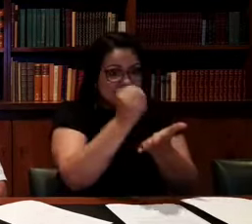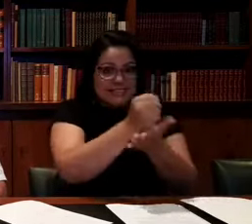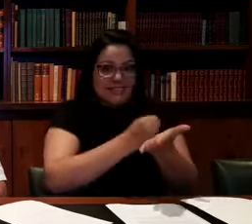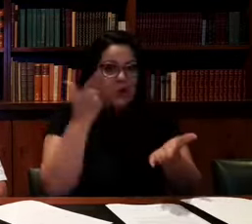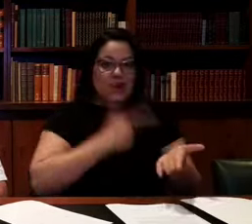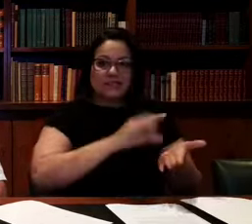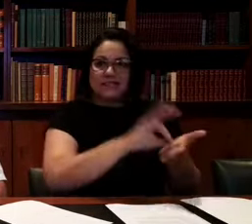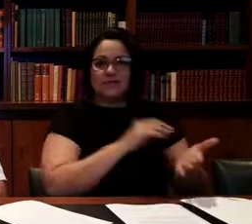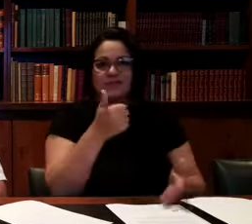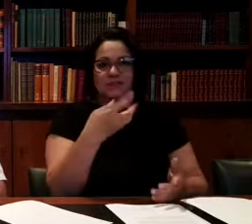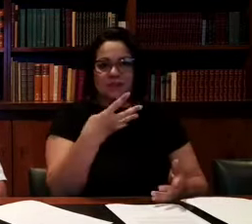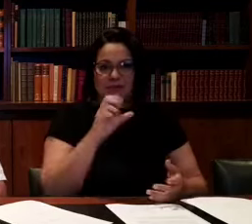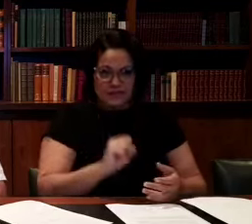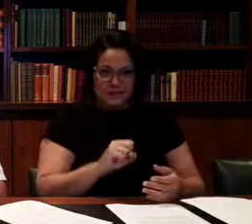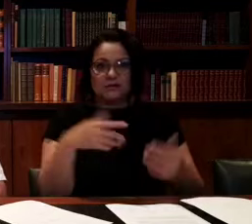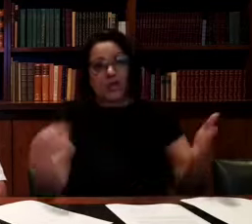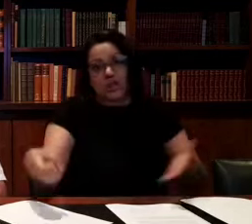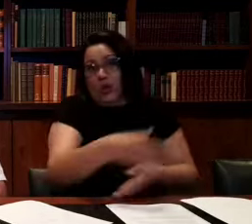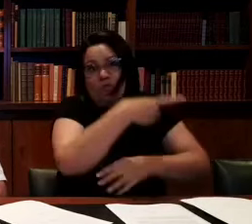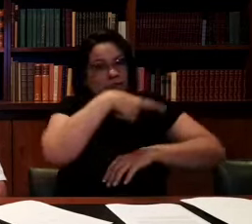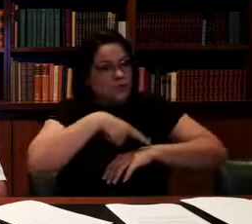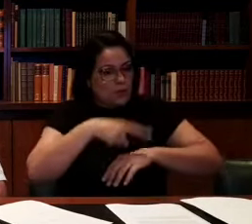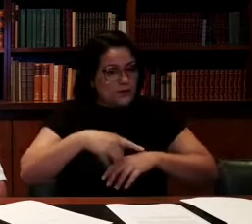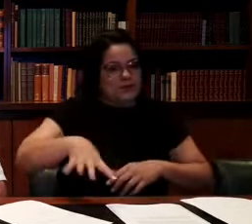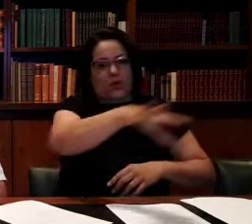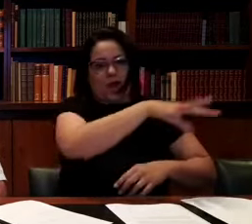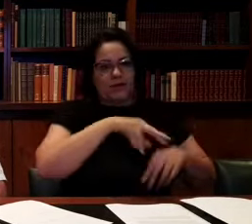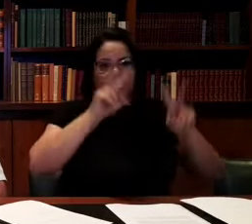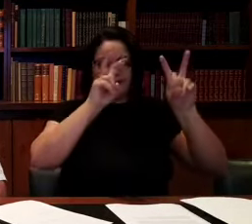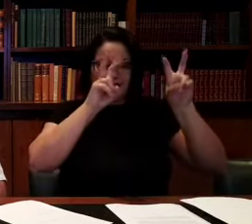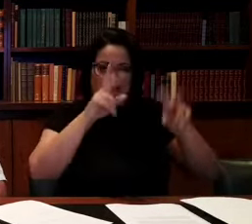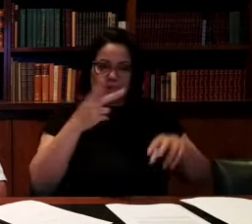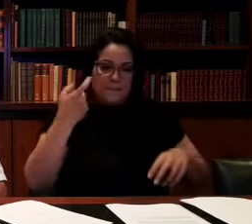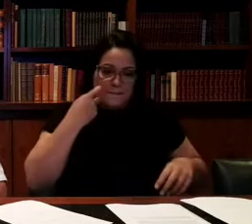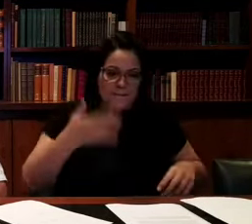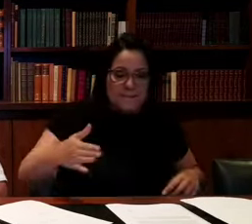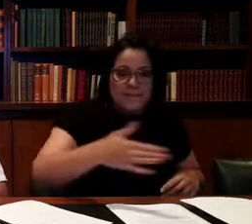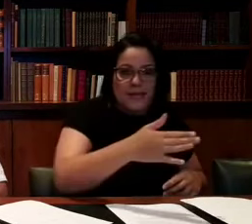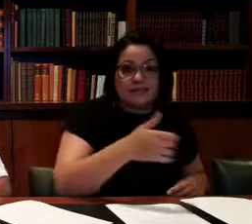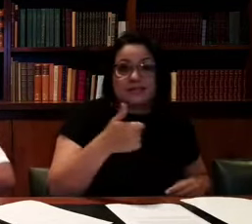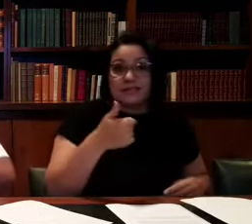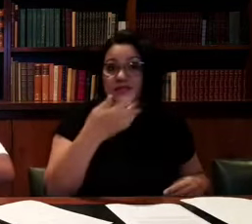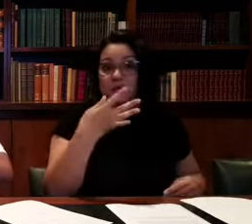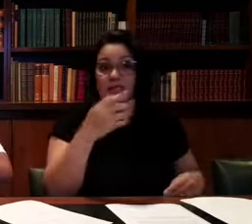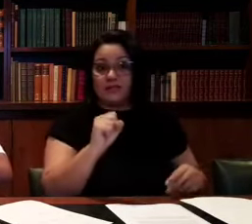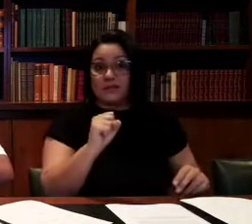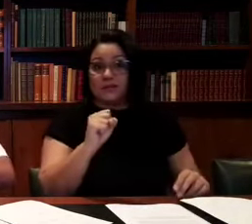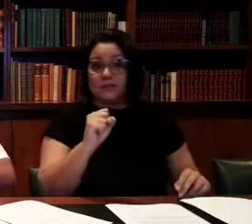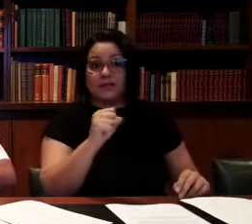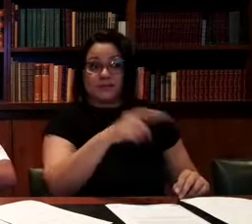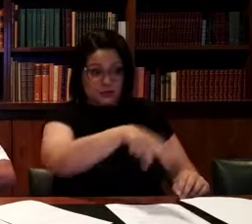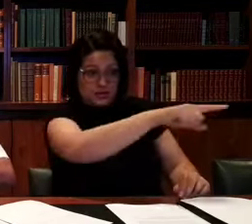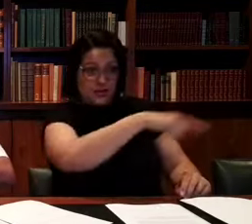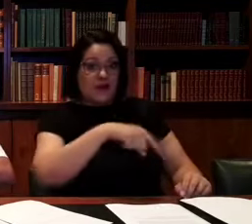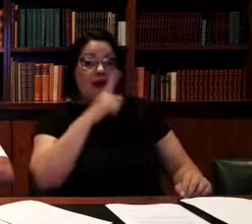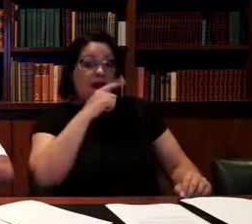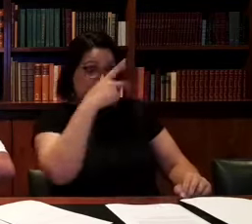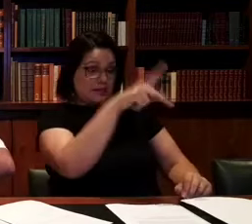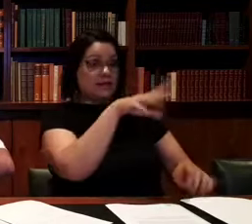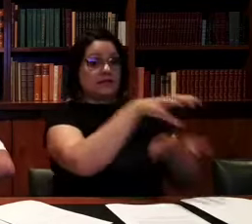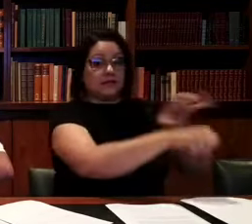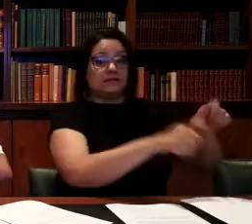esse novo momento da agricultura brasileira Presidente só com essas 148 Ares nós podemos produzir